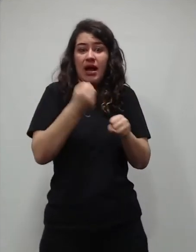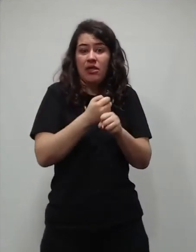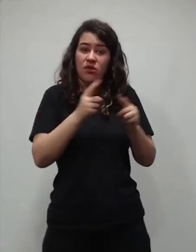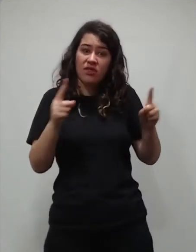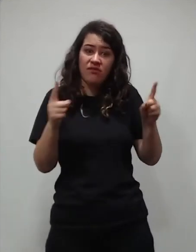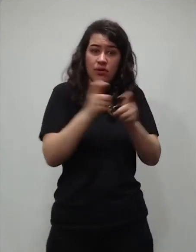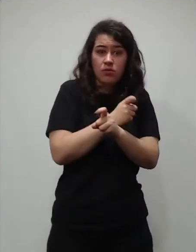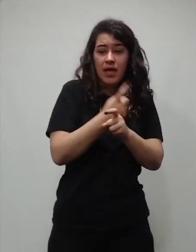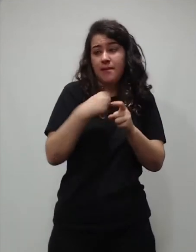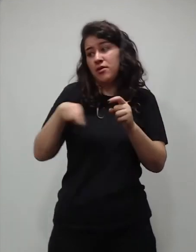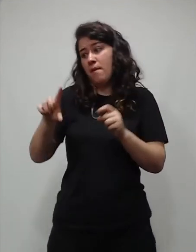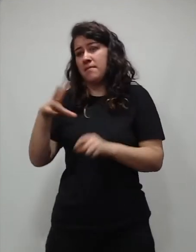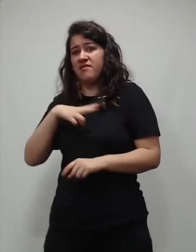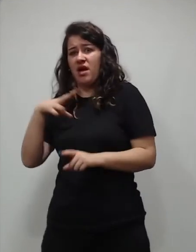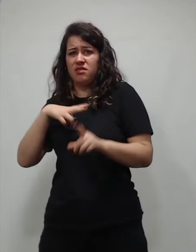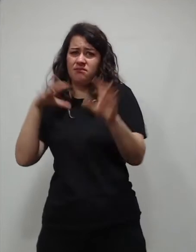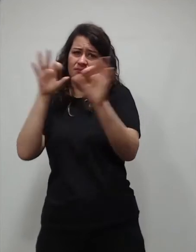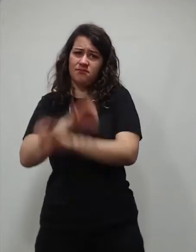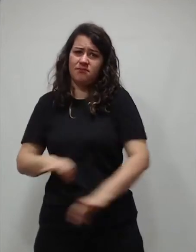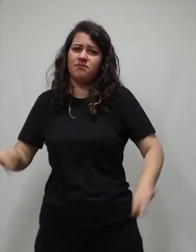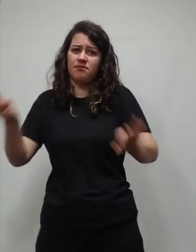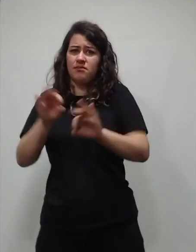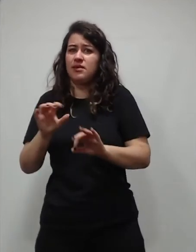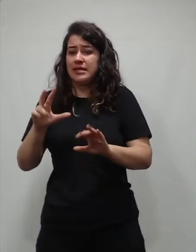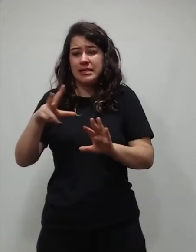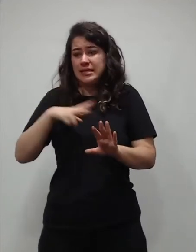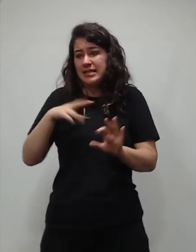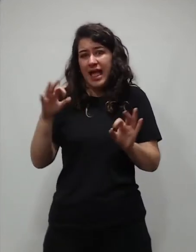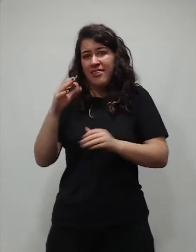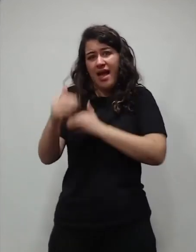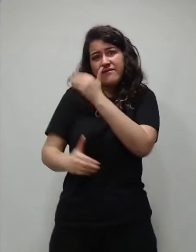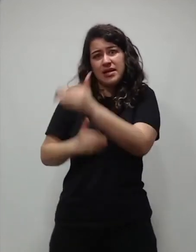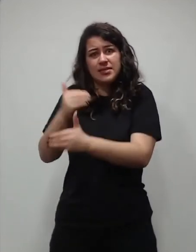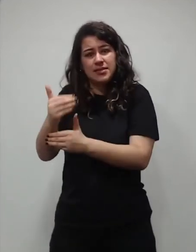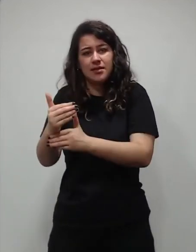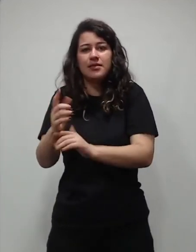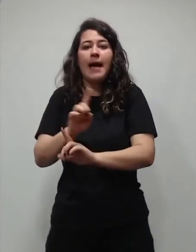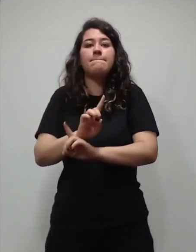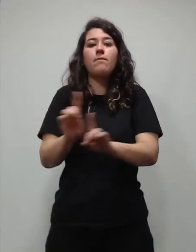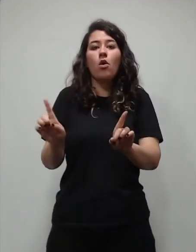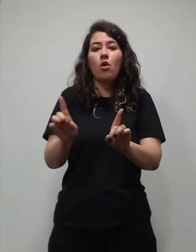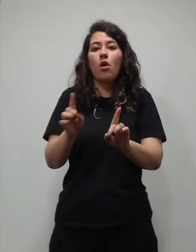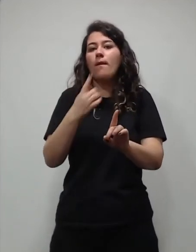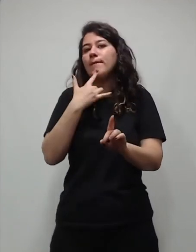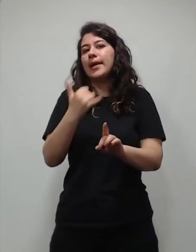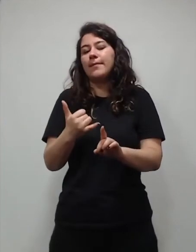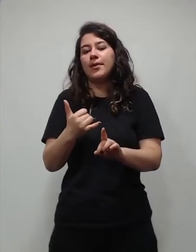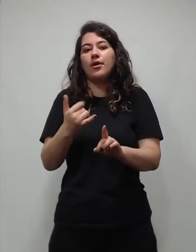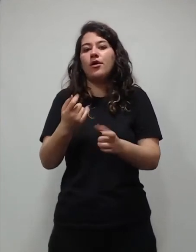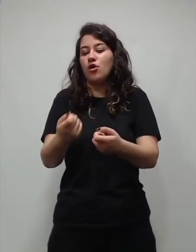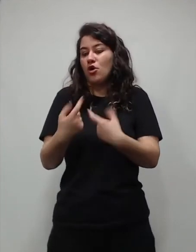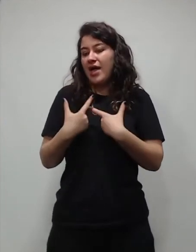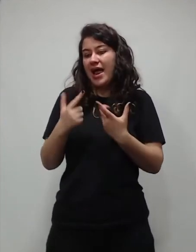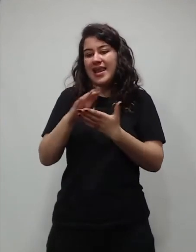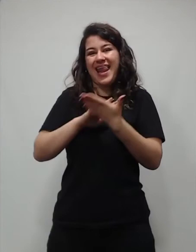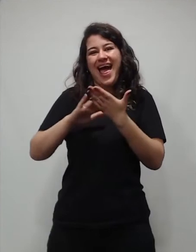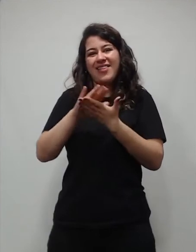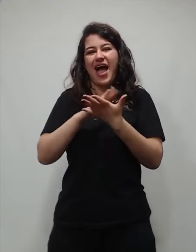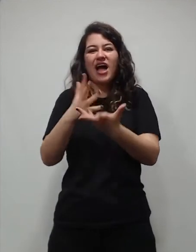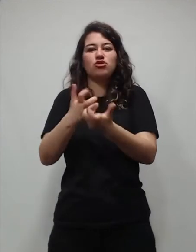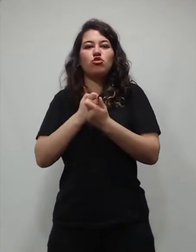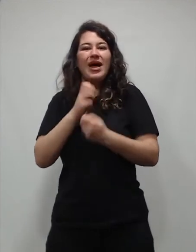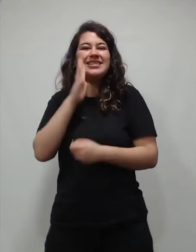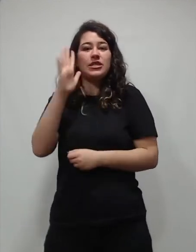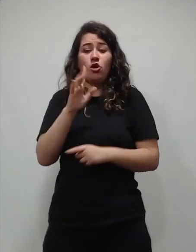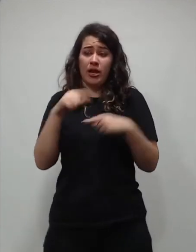pero en la situación de la salud privada no hay todavía avances. Ni que hablemos de cuando no nos brindan las prestaciones psicológicas a